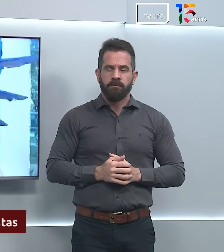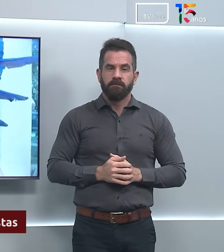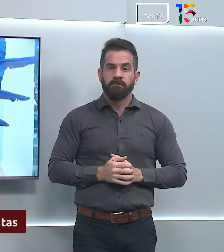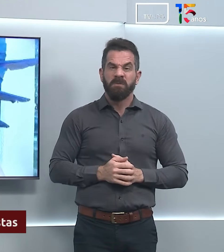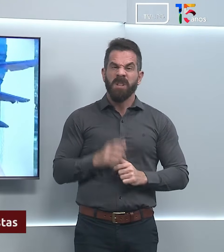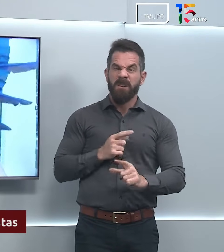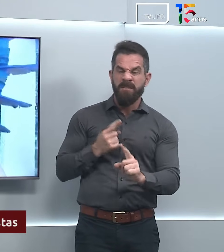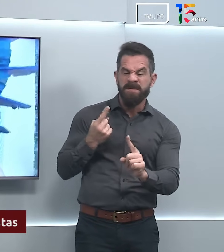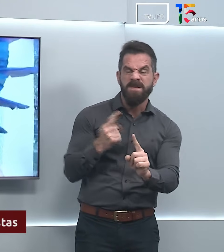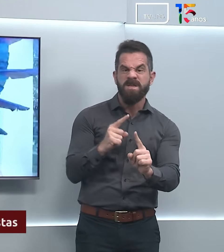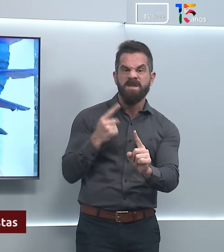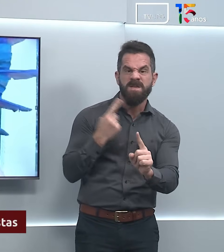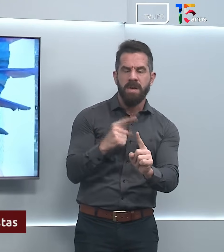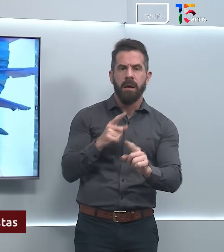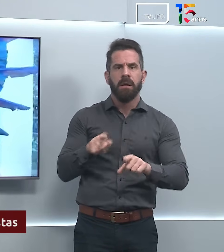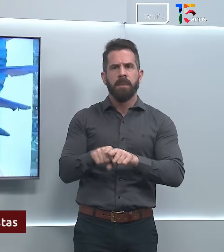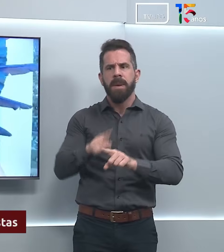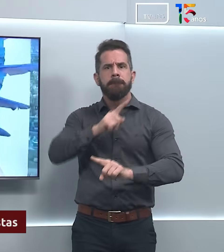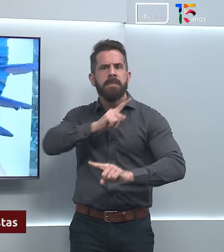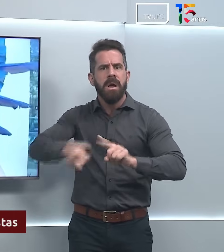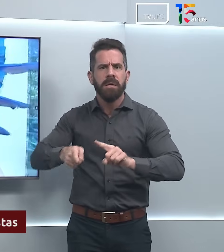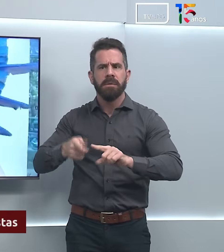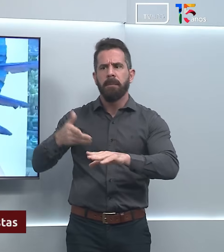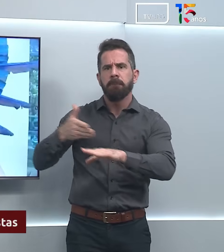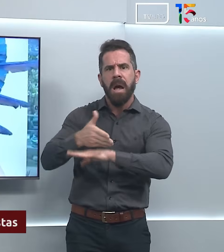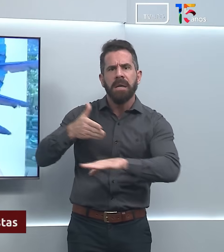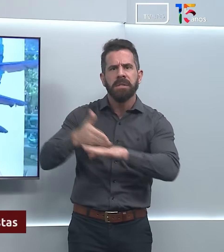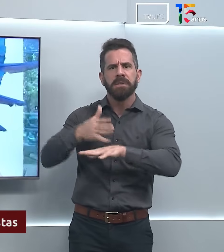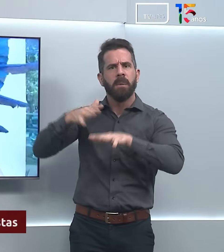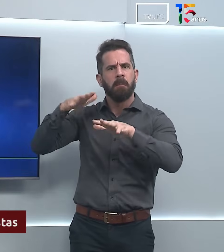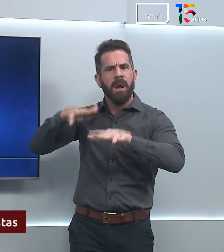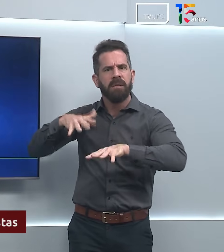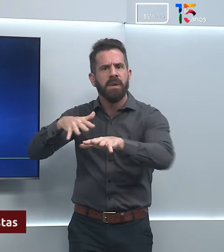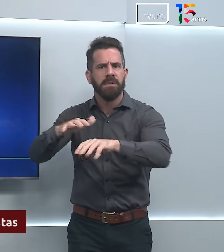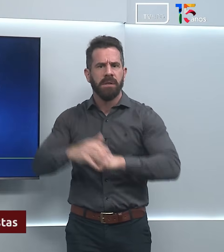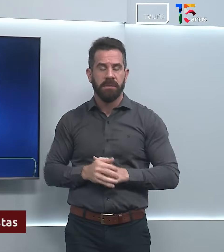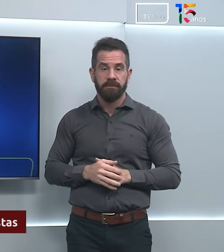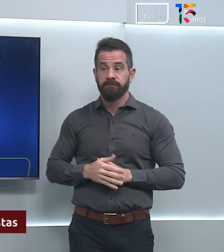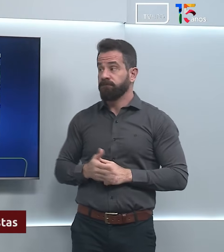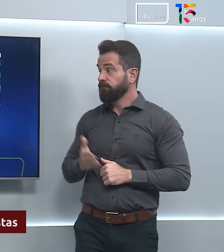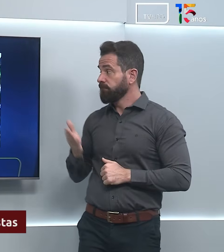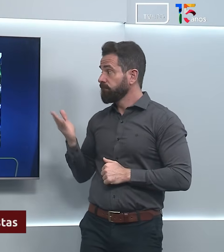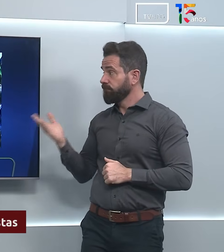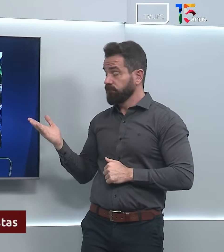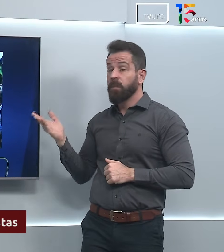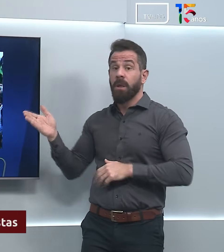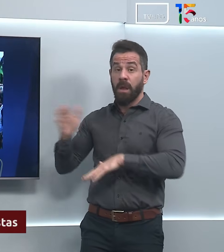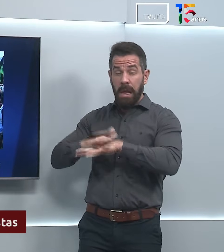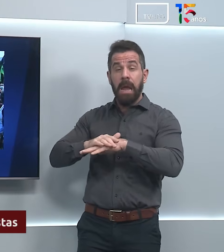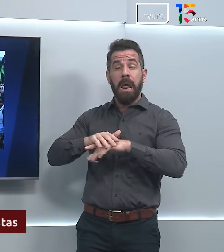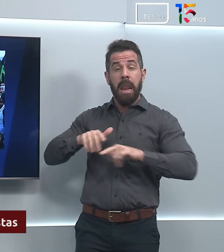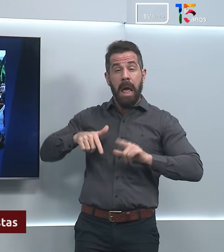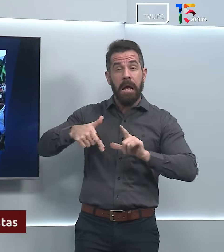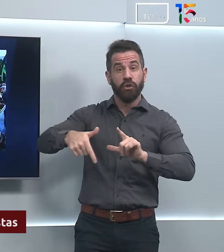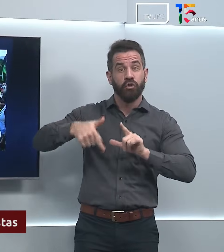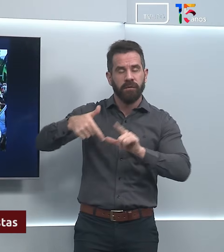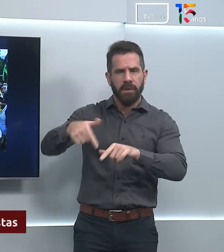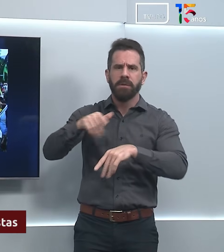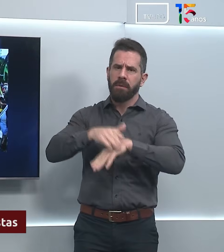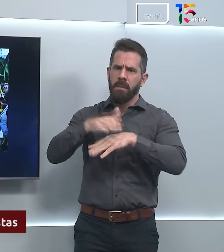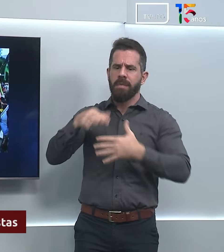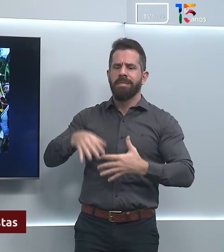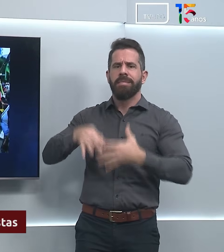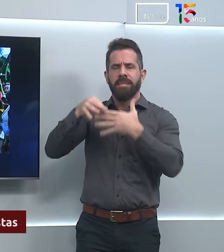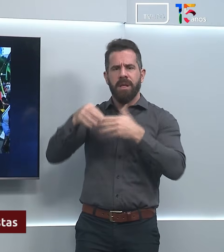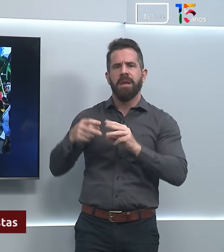Intimidações, ameaças, proibições de participar de manifestações. Auricélia é ativista e liderança indígena